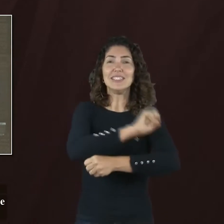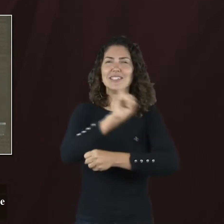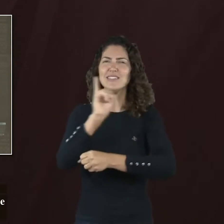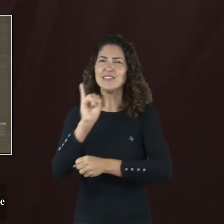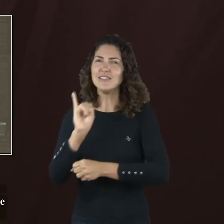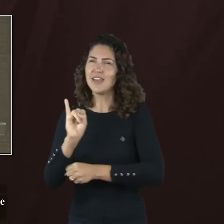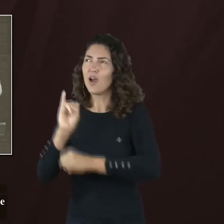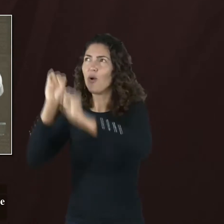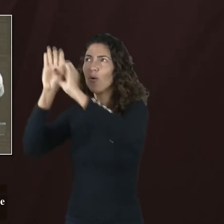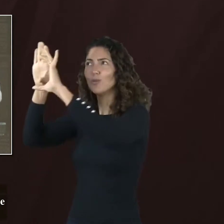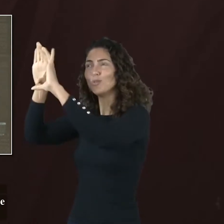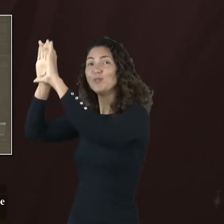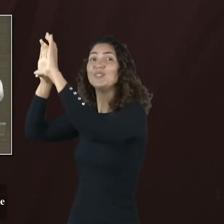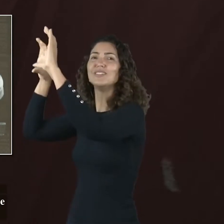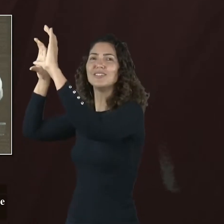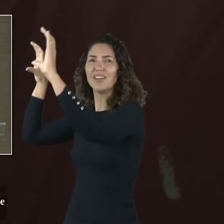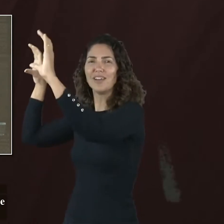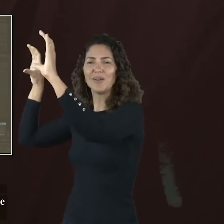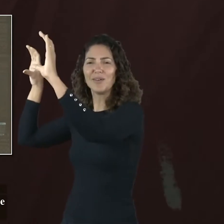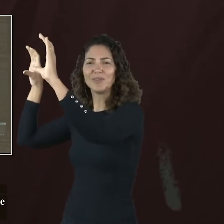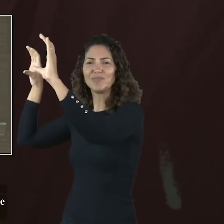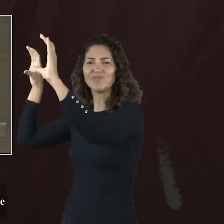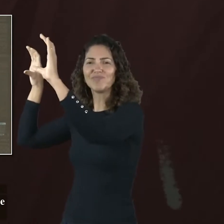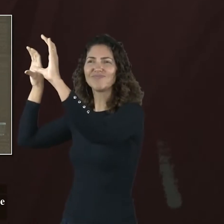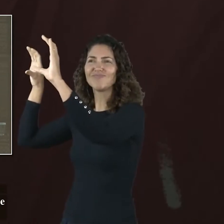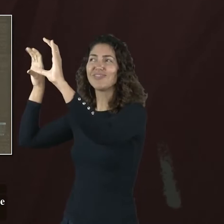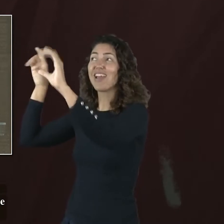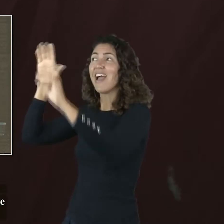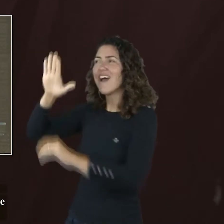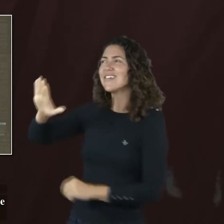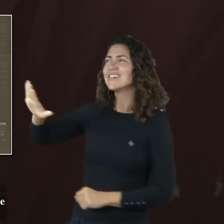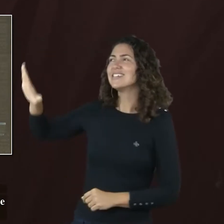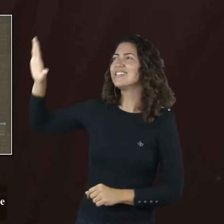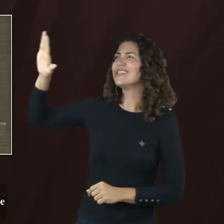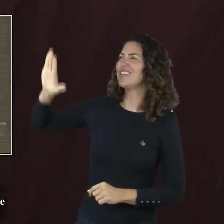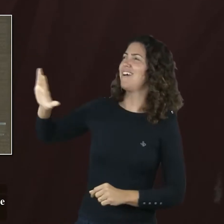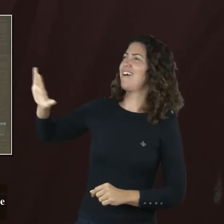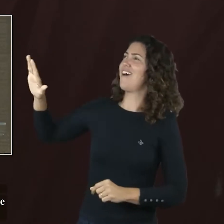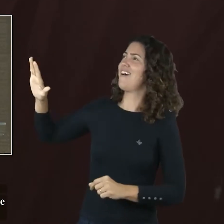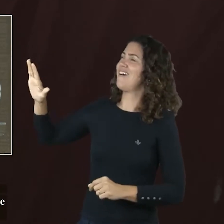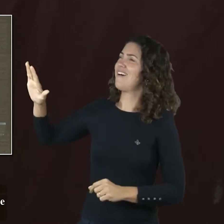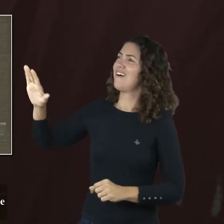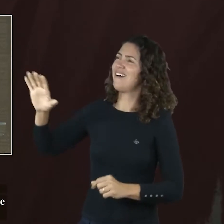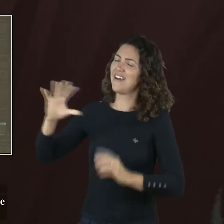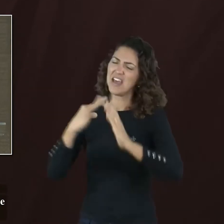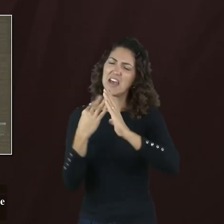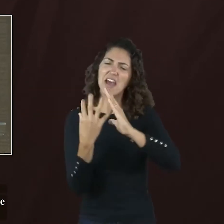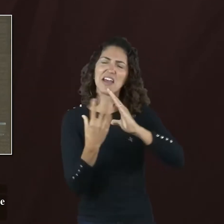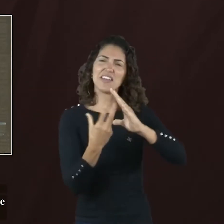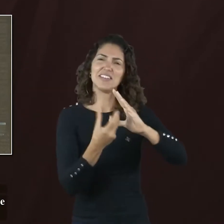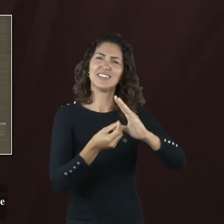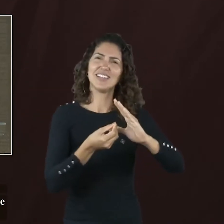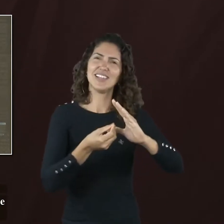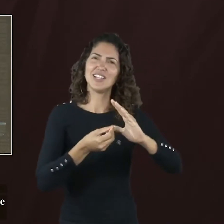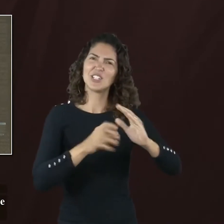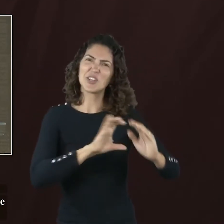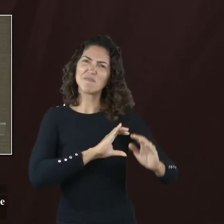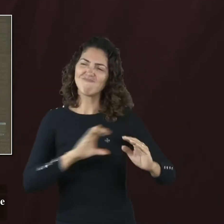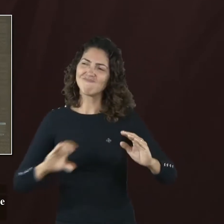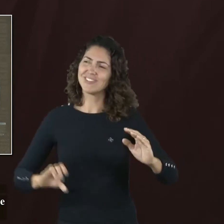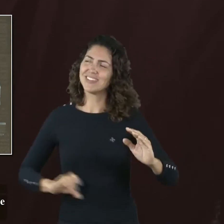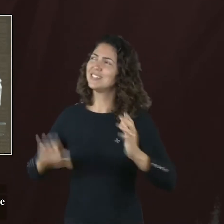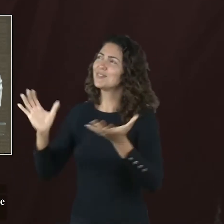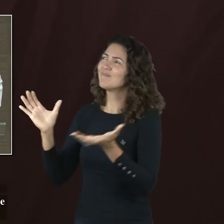se unirão e se tornarão um só. Um só. A lua e o sol se tornarão em um